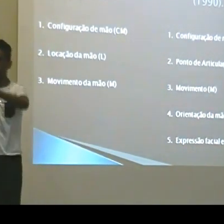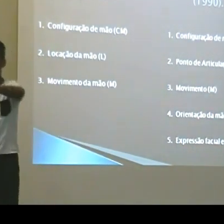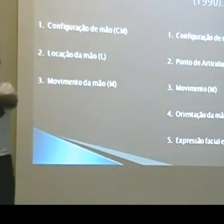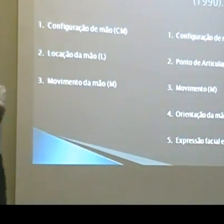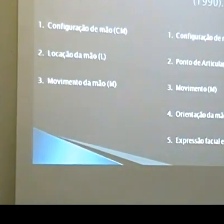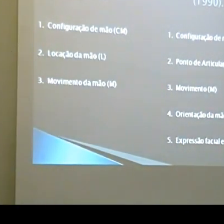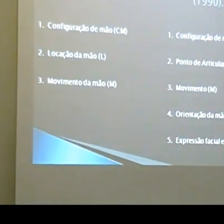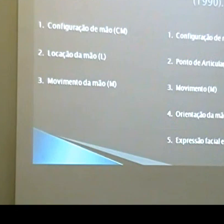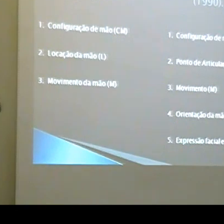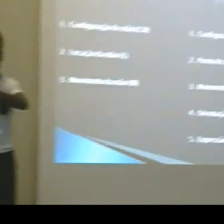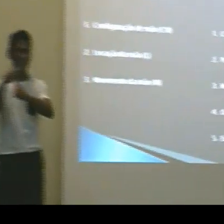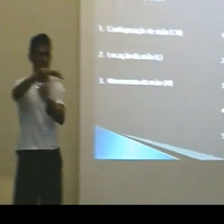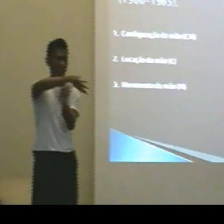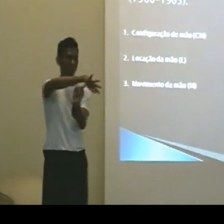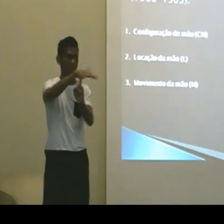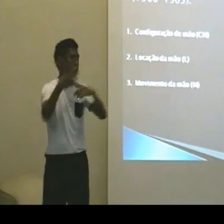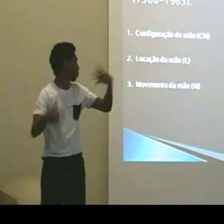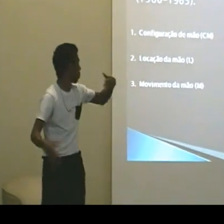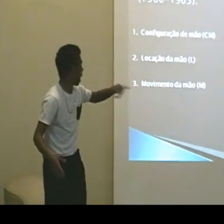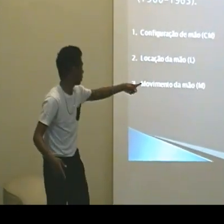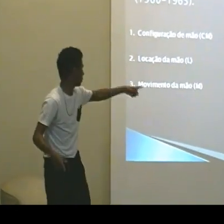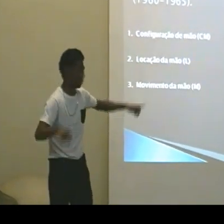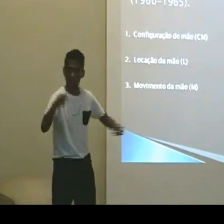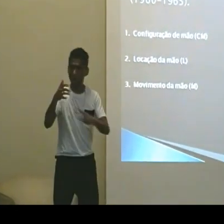A orientação da palma da mão.